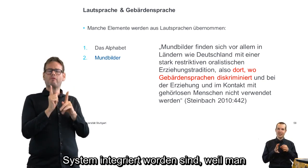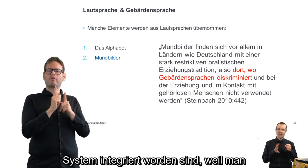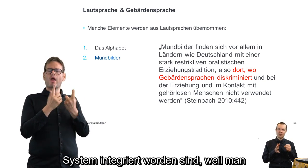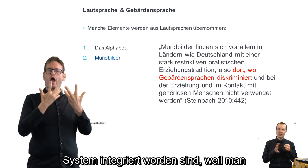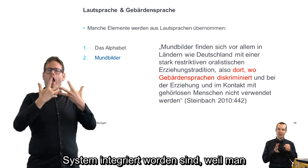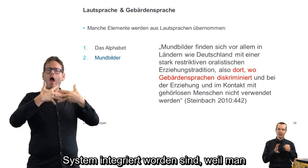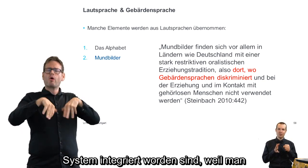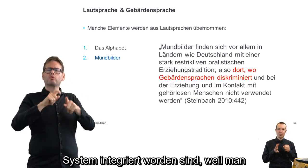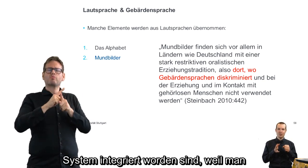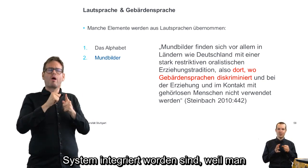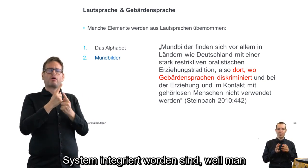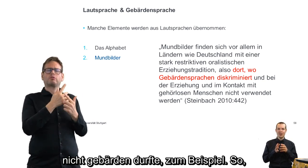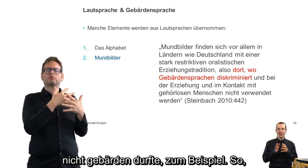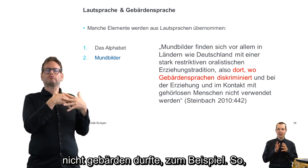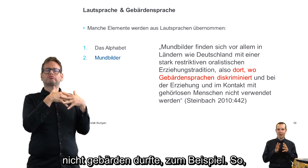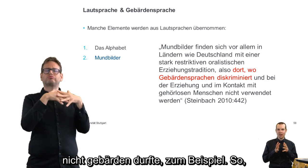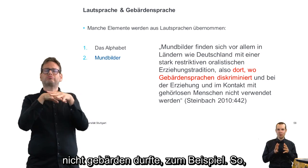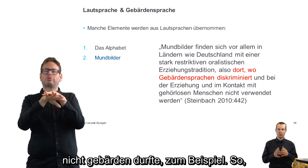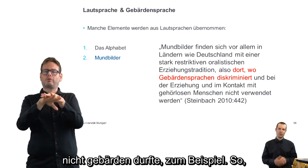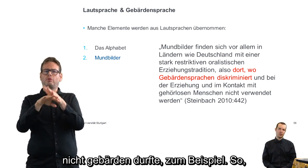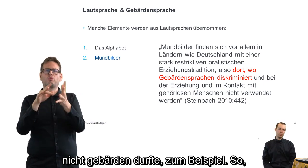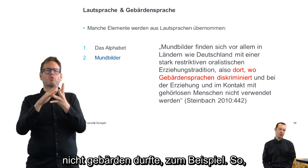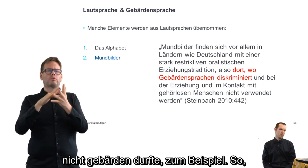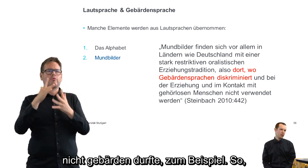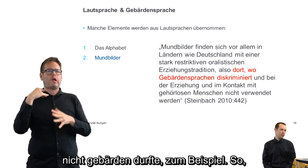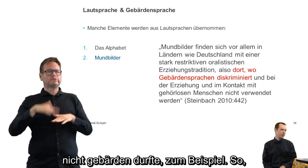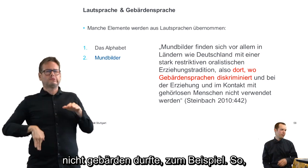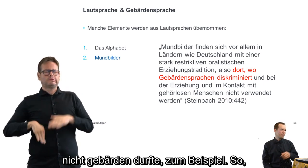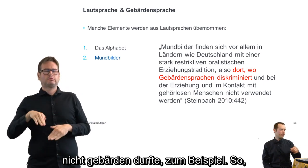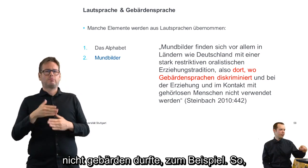einfach in das System integriert worden sind, weil man nicht Gebärdensprachen durfte.